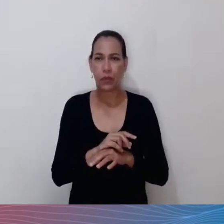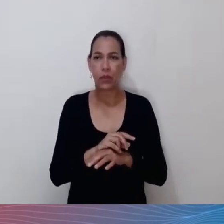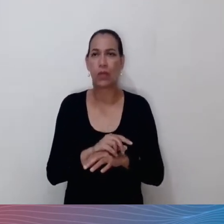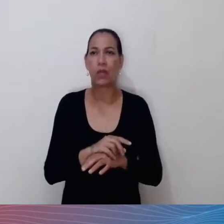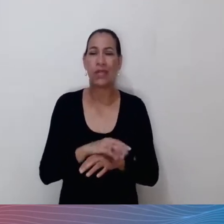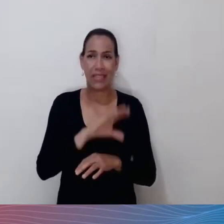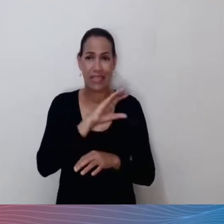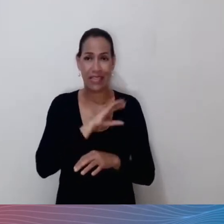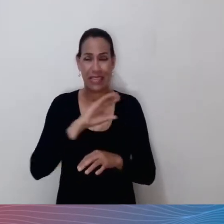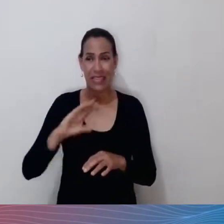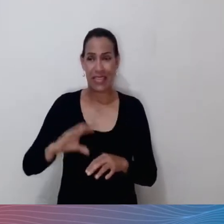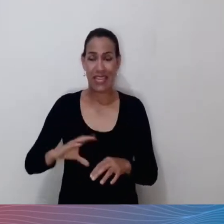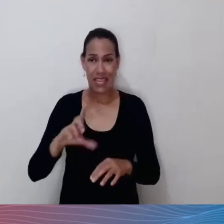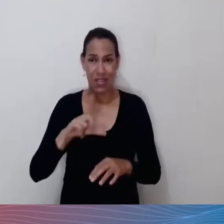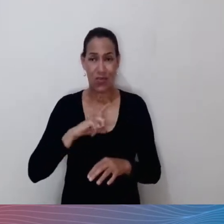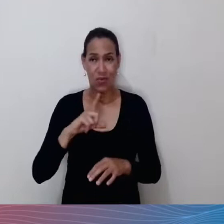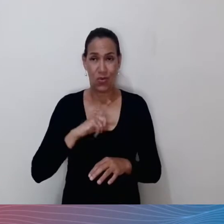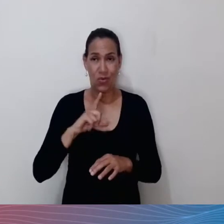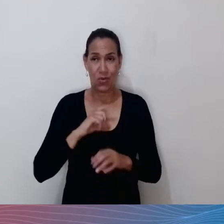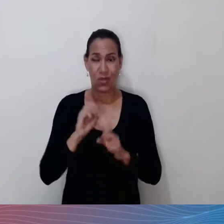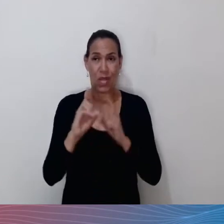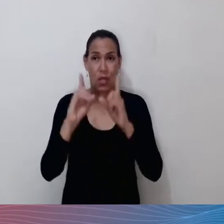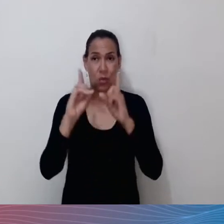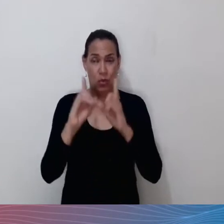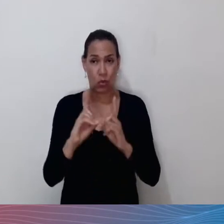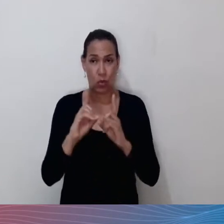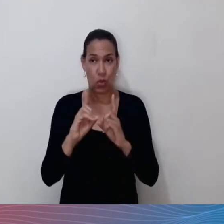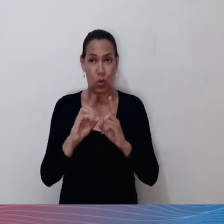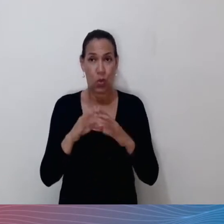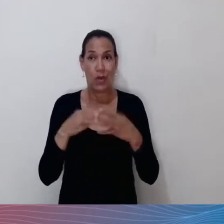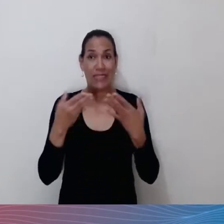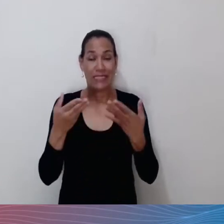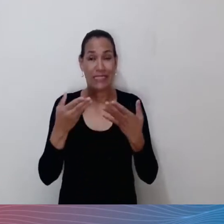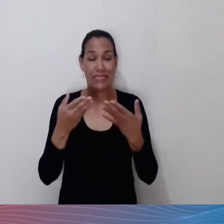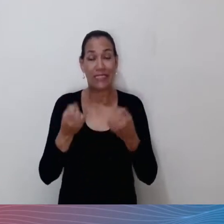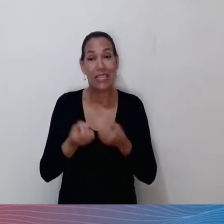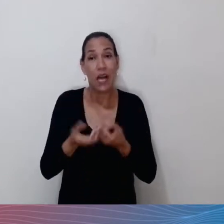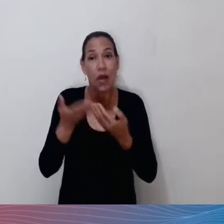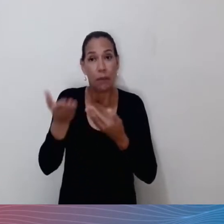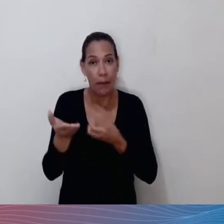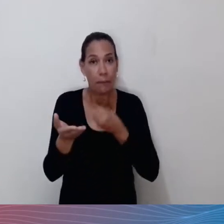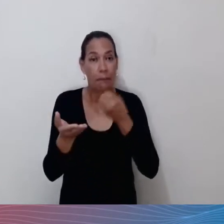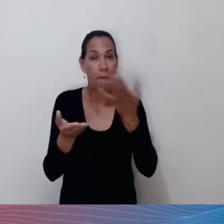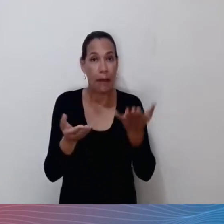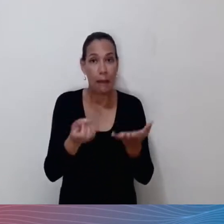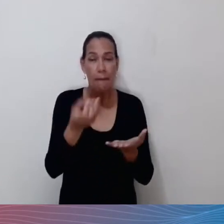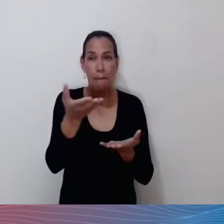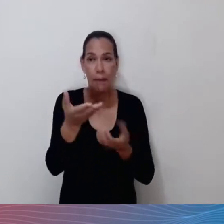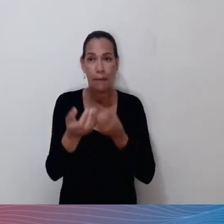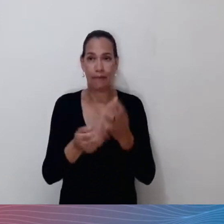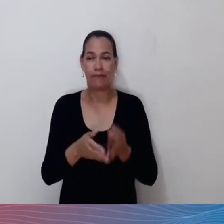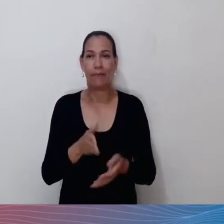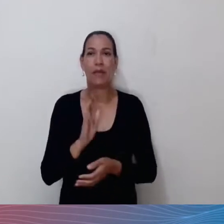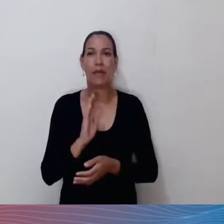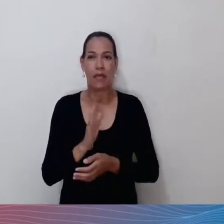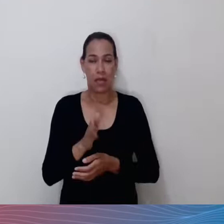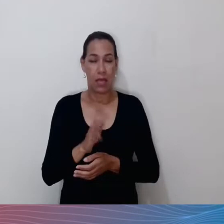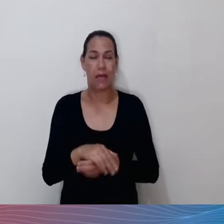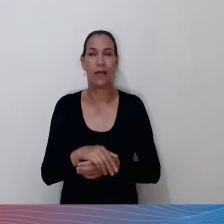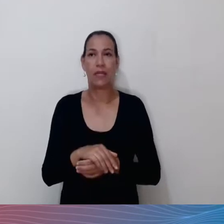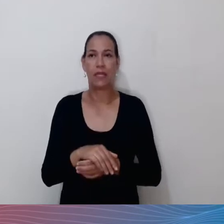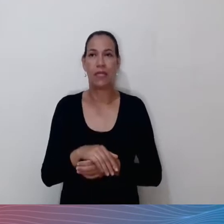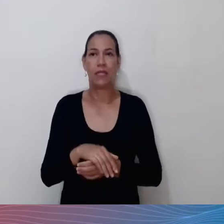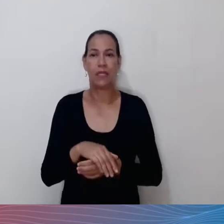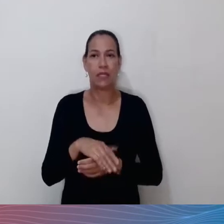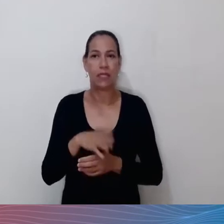É interessante que nós falamos na mensagem passada, nós fizemos um paralelo dos versículos